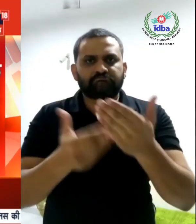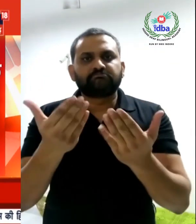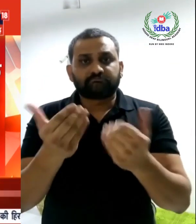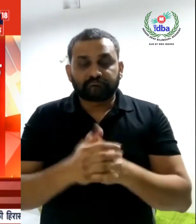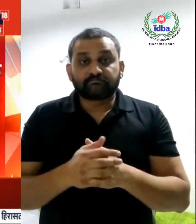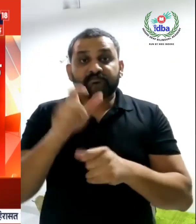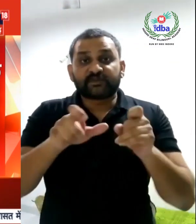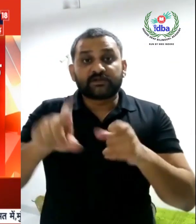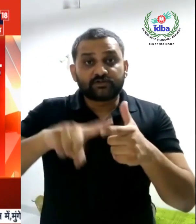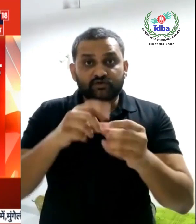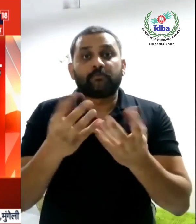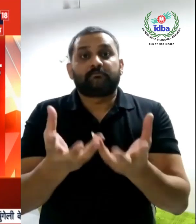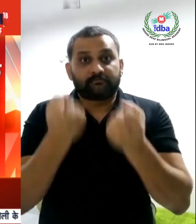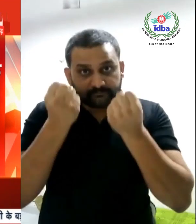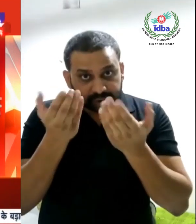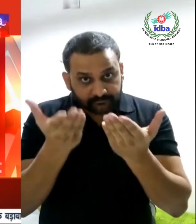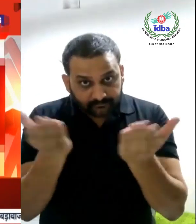लोगों को रोजगार भी मिलेगा,